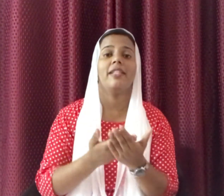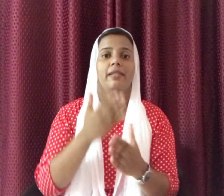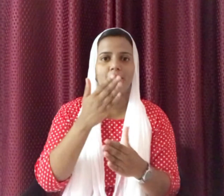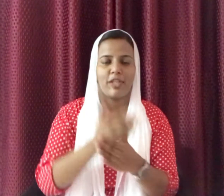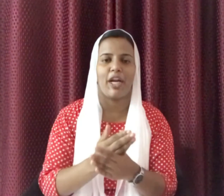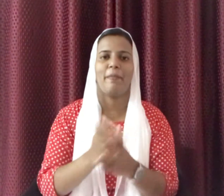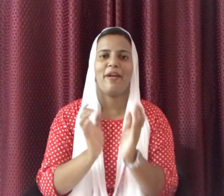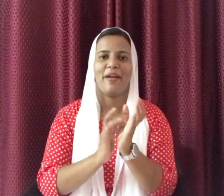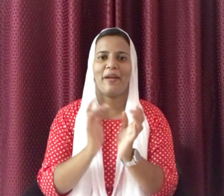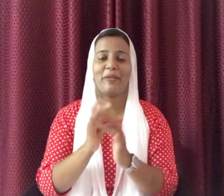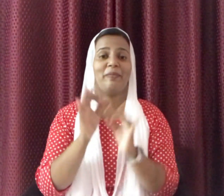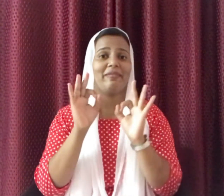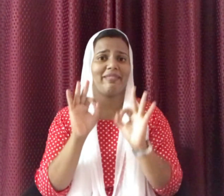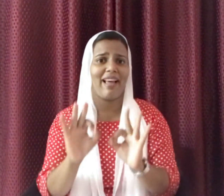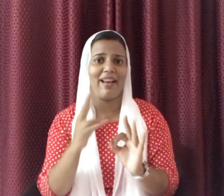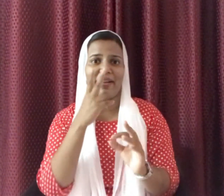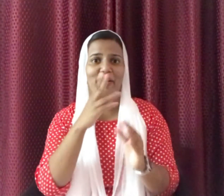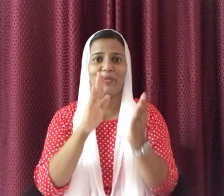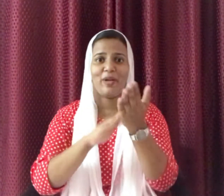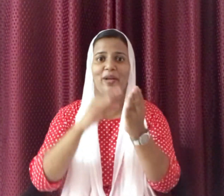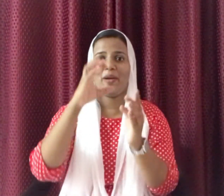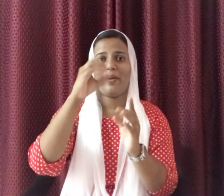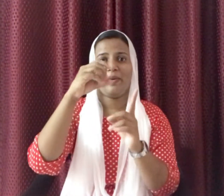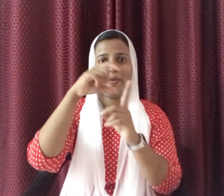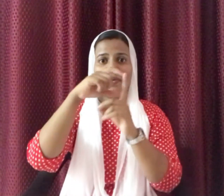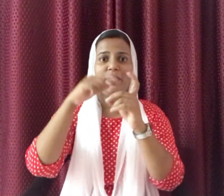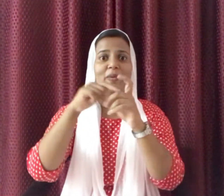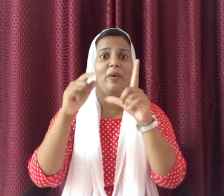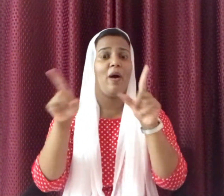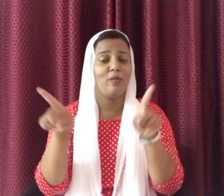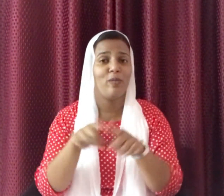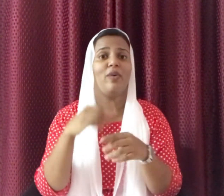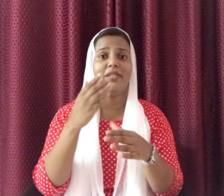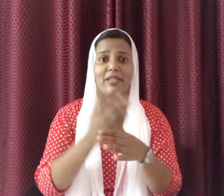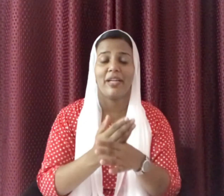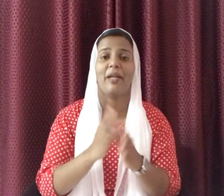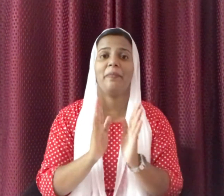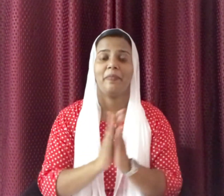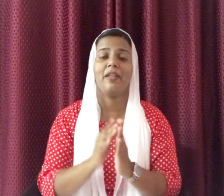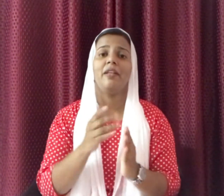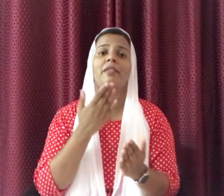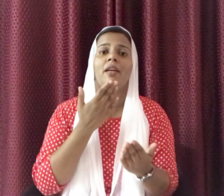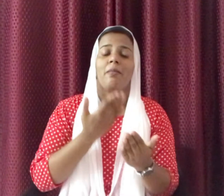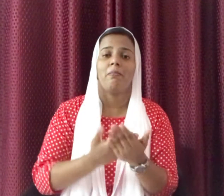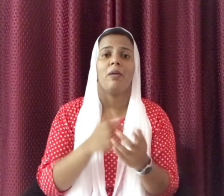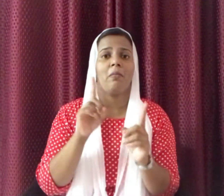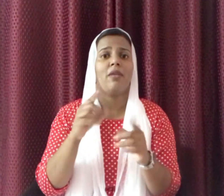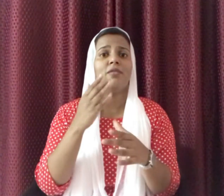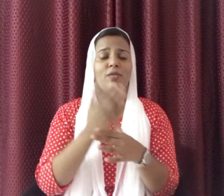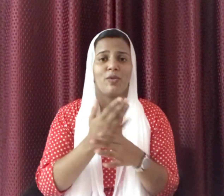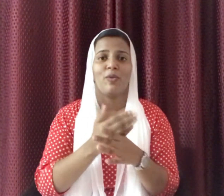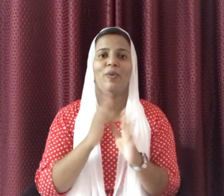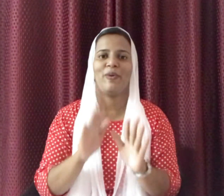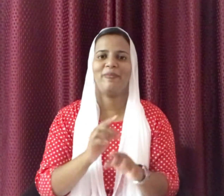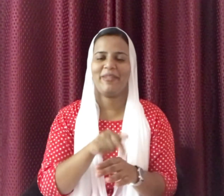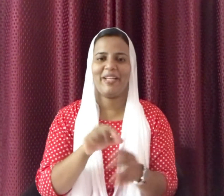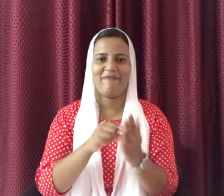അനുഗ്രഹിക്കണം. യേശു നമുക്ക് നല്ല മാതൃക വെച്ചിട്ട് പോയിരിക്കുക. ആ യേശുവിനെ നമ്മൾ അനുഗ്രഹിക്കുമ്പോൾ നമ്മൾ നന്മ മാത്രമേ ചെയ്യത്തുള്ളൂ. കർത്താവ് നിങ്ങളെ ഈ